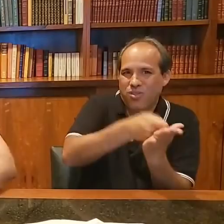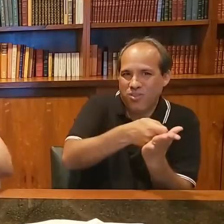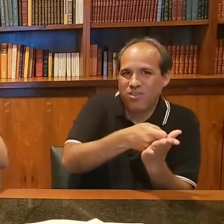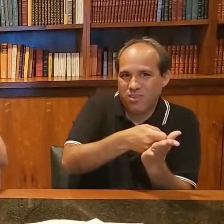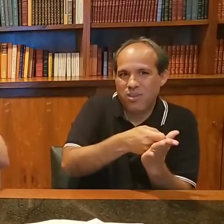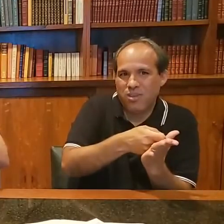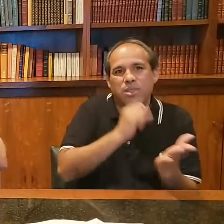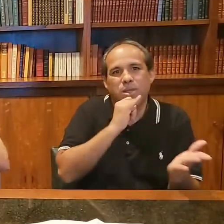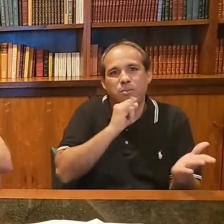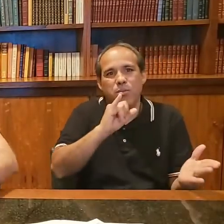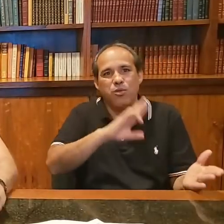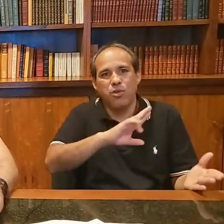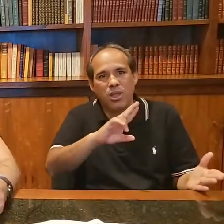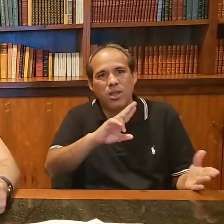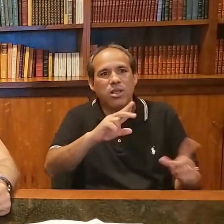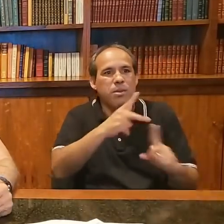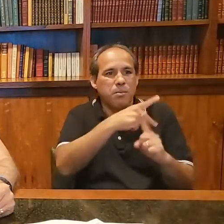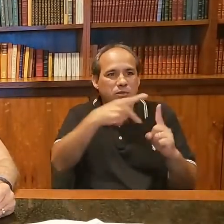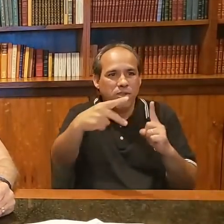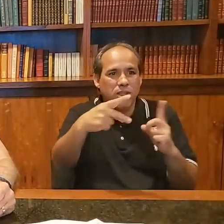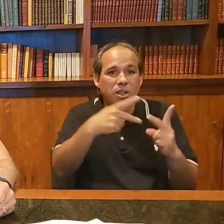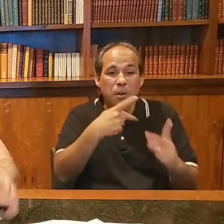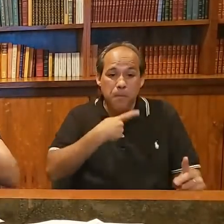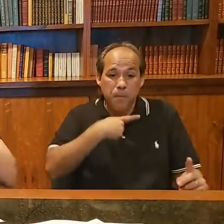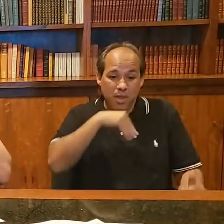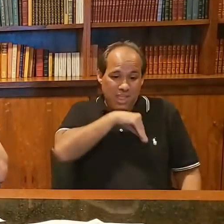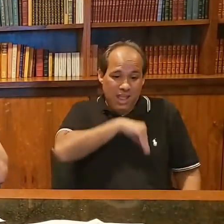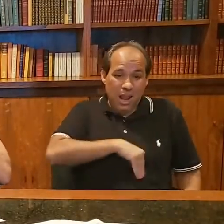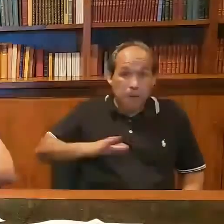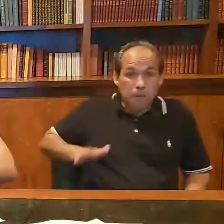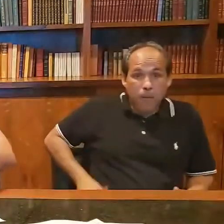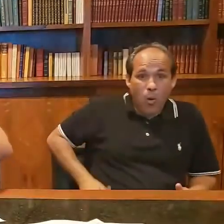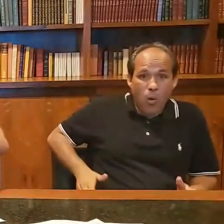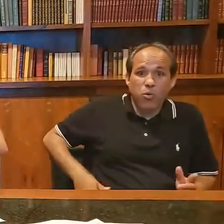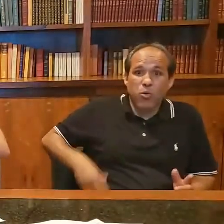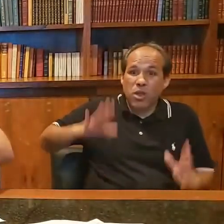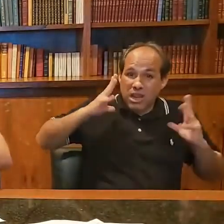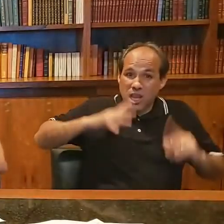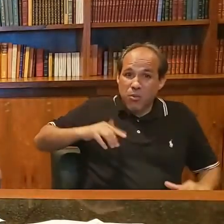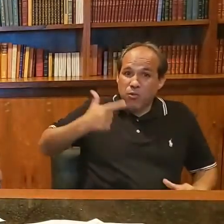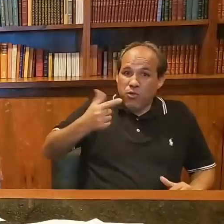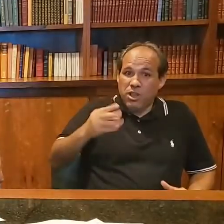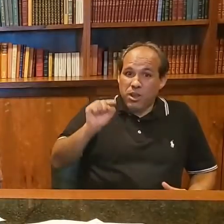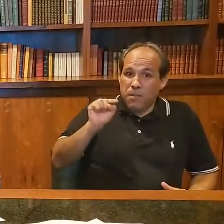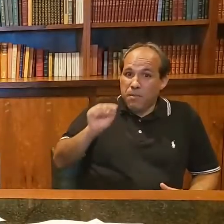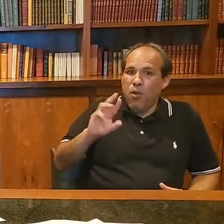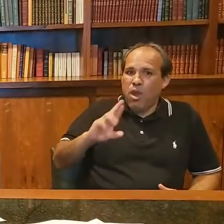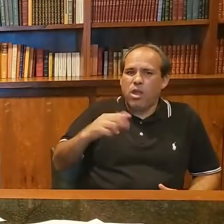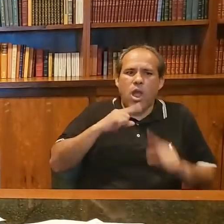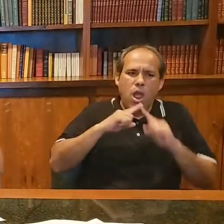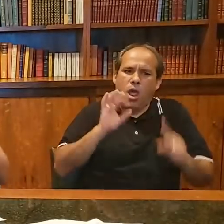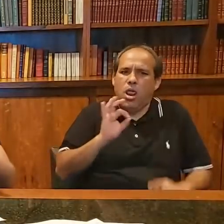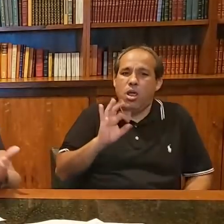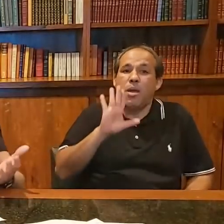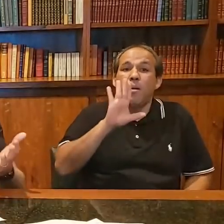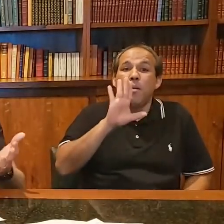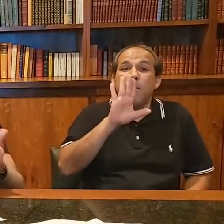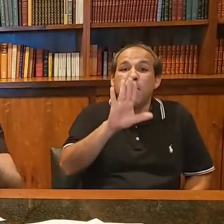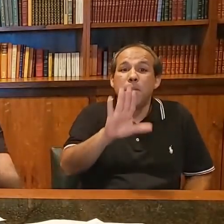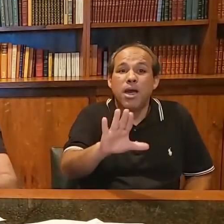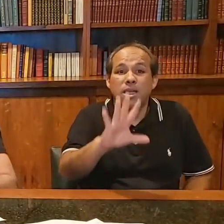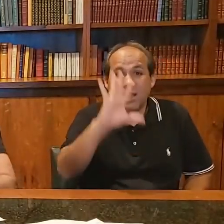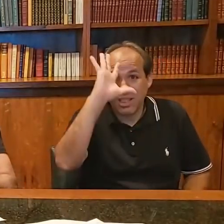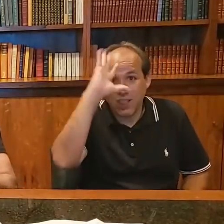apenas obrigatório, como imposto de renda, previdência. O meu salário, 23 mil reais líquidos. Não estou reclamando não, tá, pessoal? Com uma decisão do